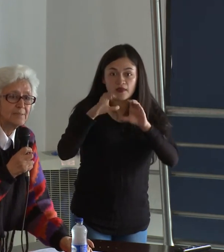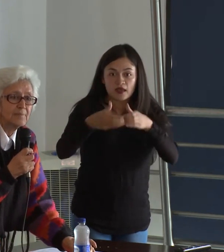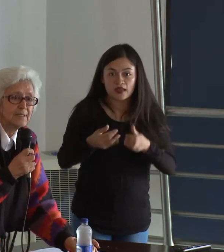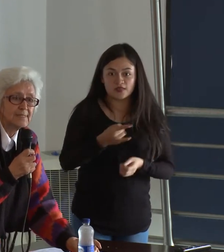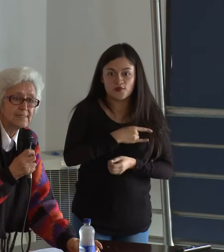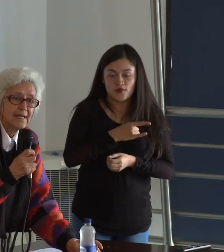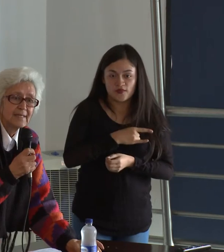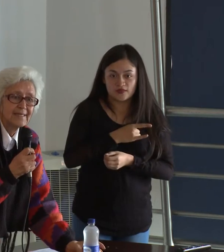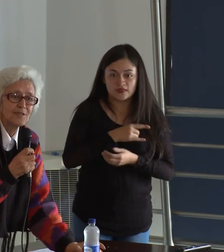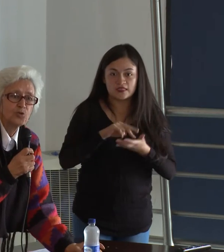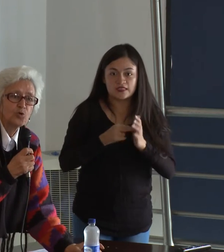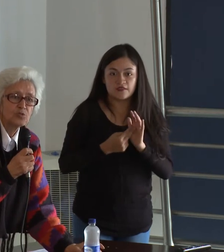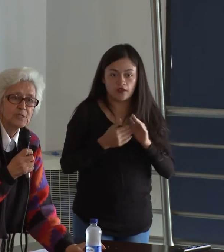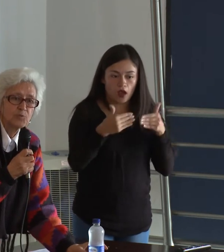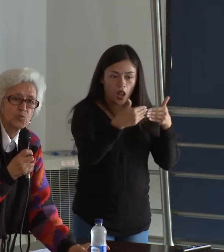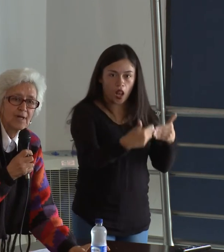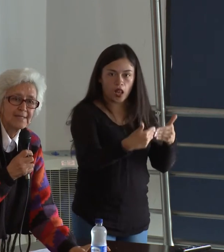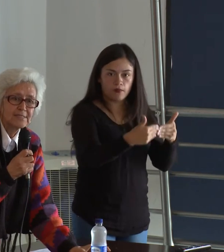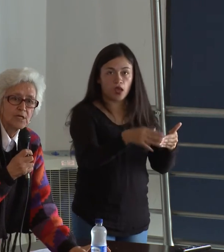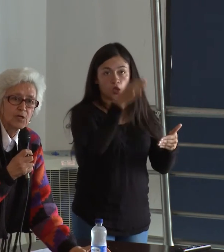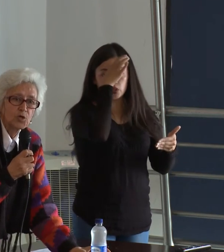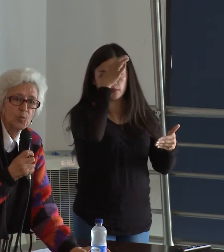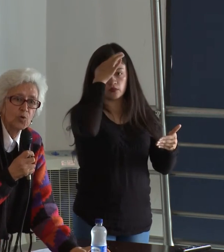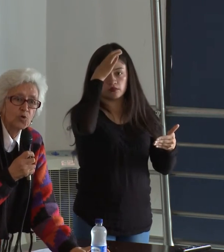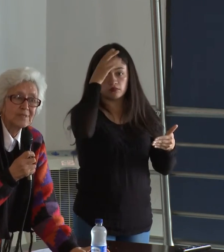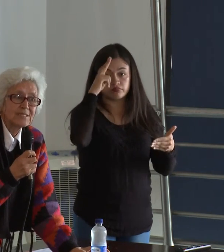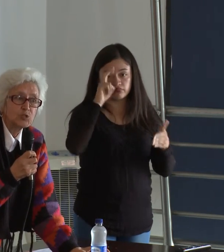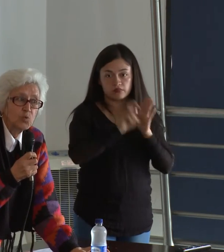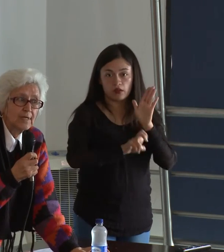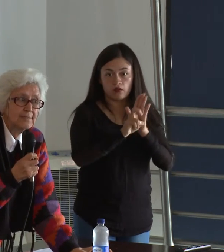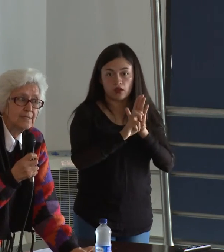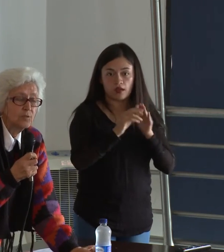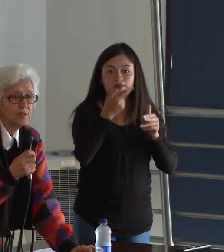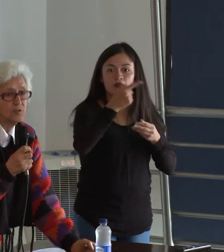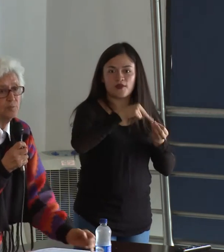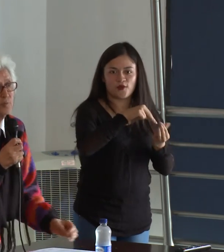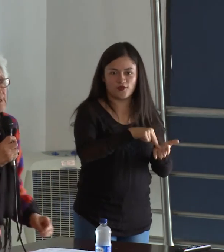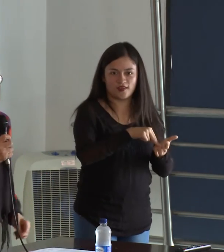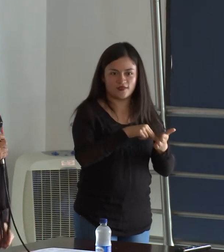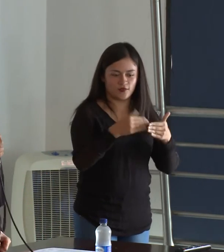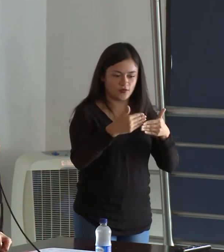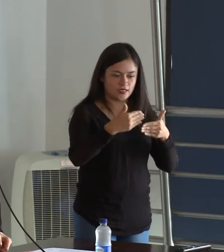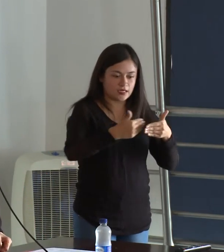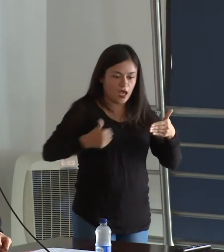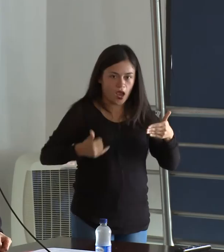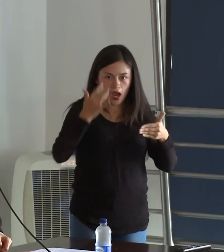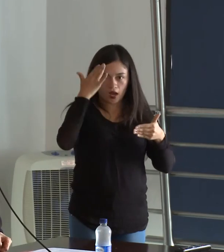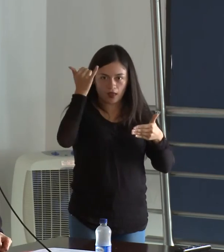Tanto conceptuales como contextuales de la educación popular.